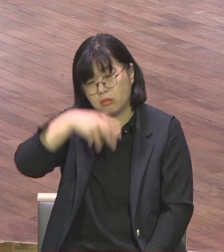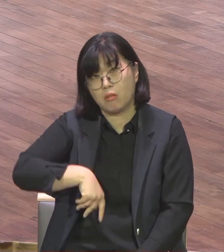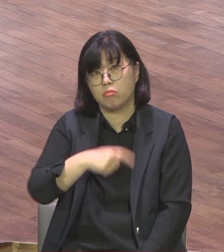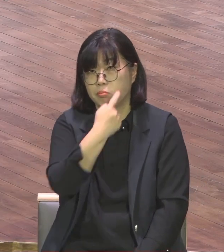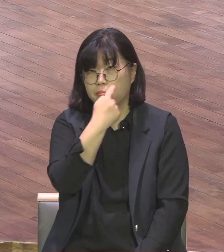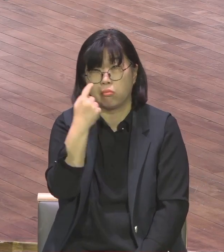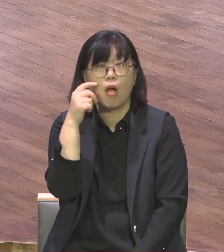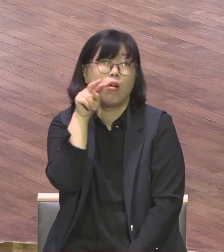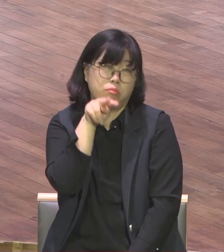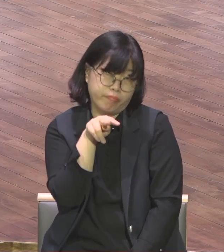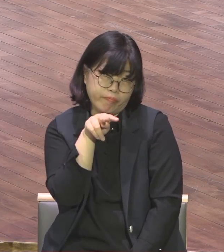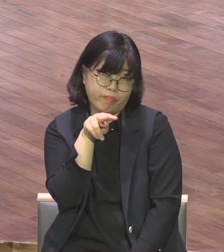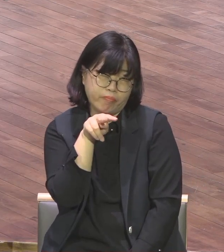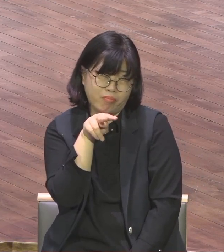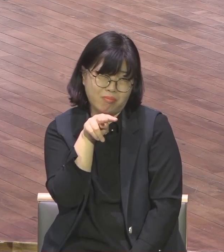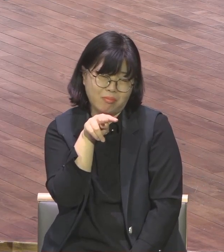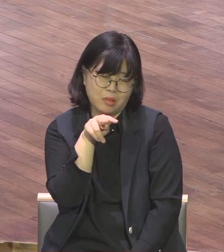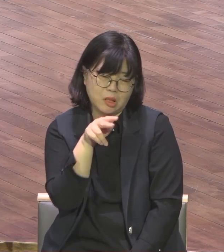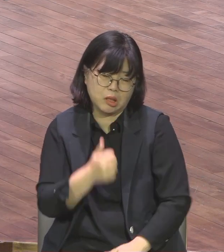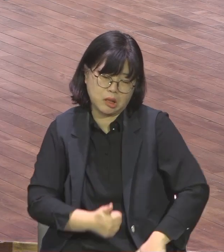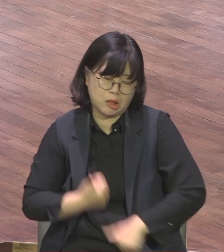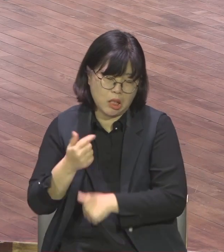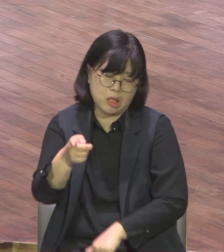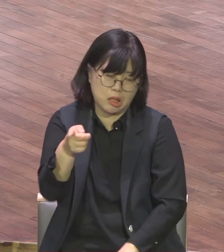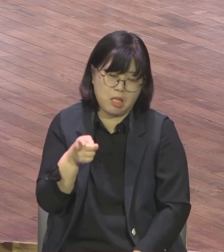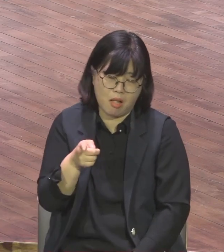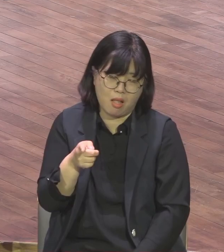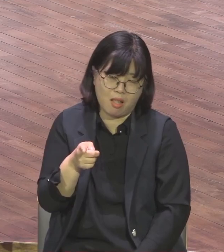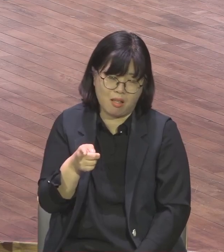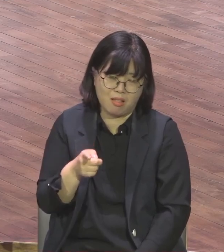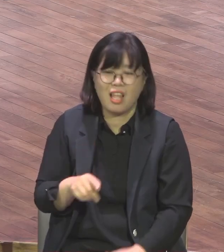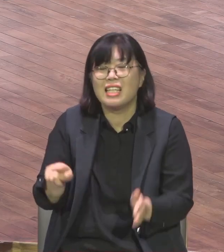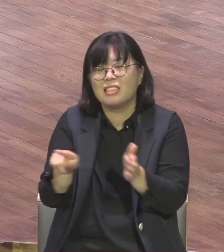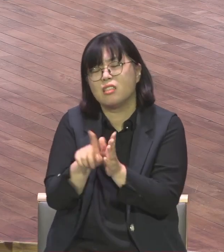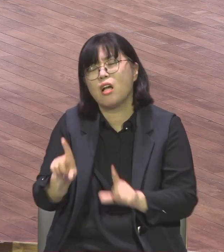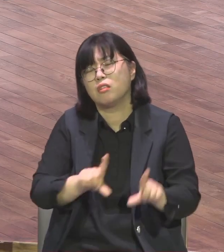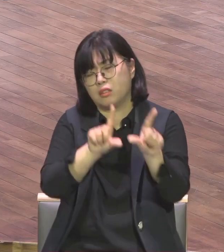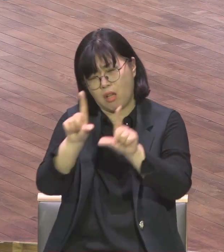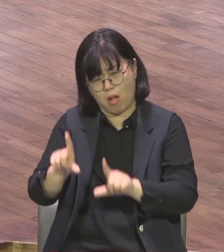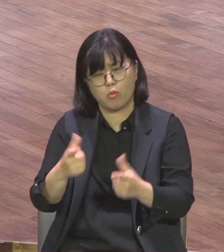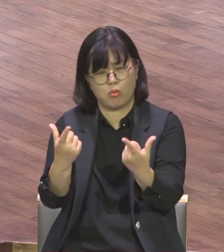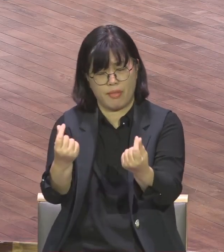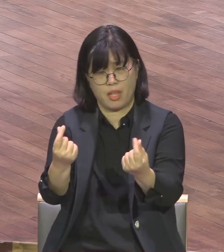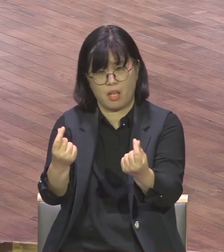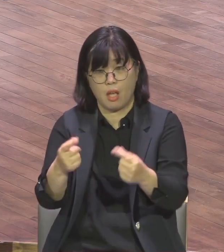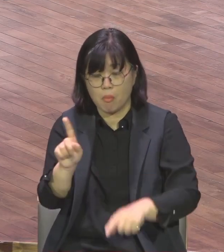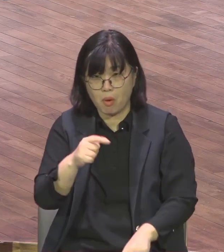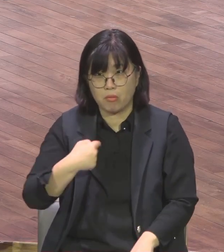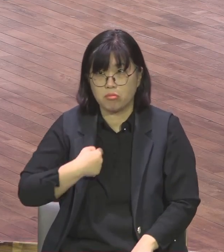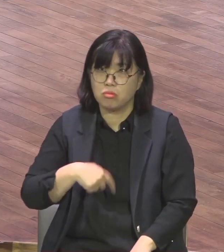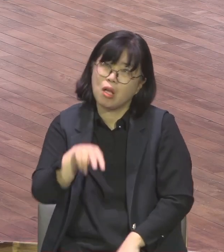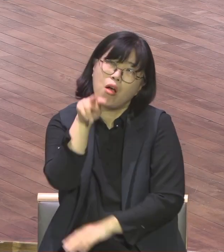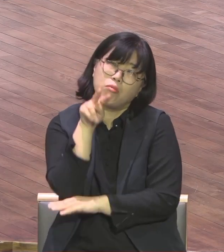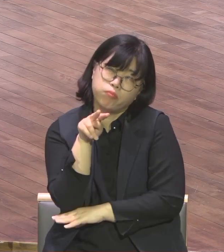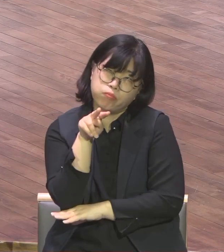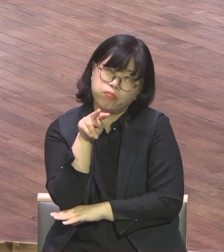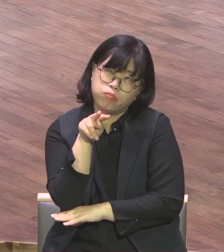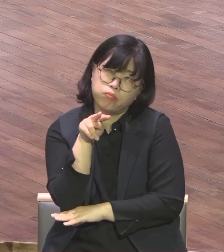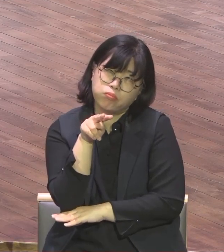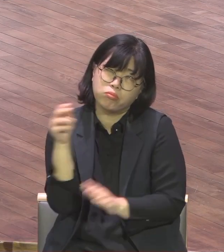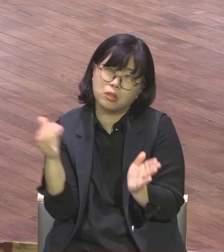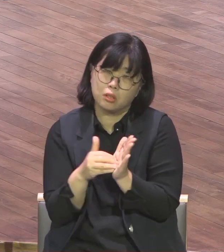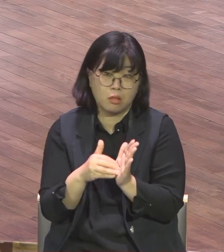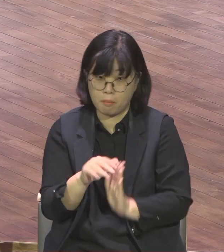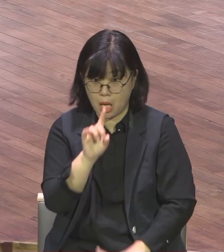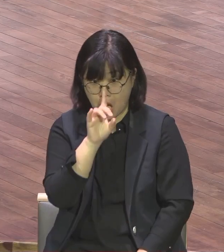돼요. 하나님 앞에서 인정받는 삶은 실제로 언약을 붙잡고 실행하는 CVDIP의 삶을